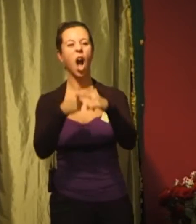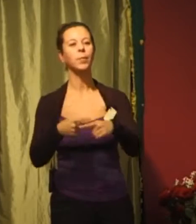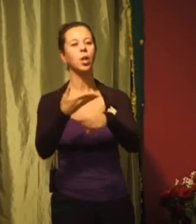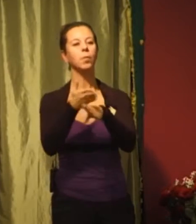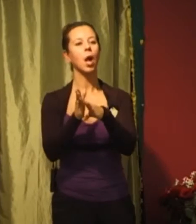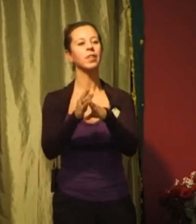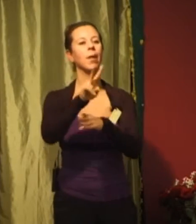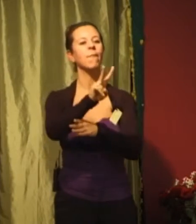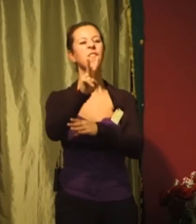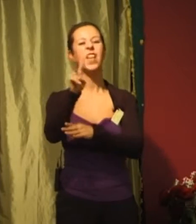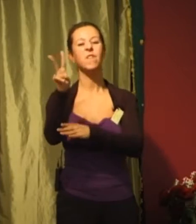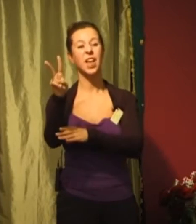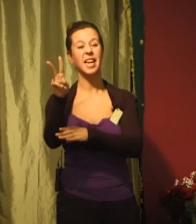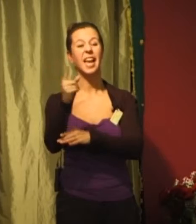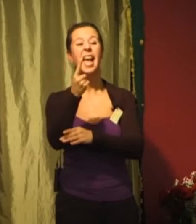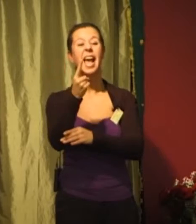VVV.